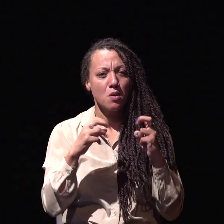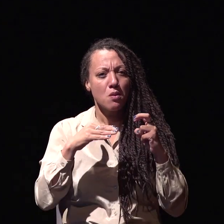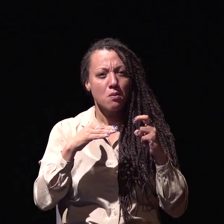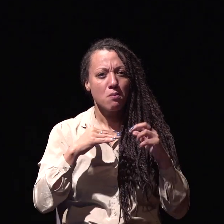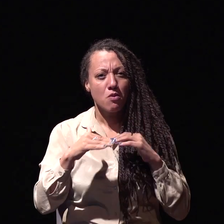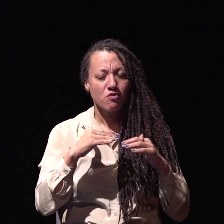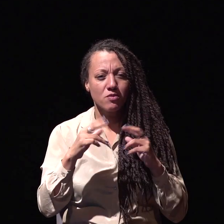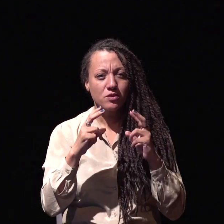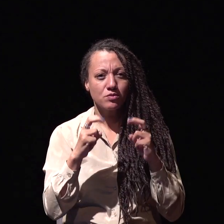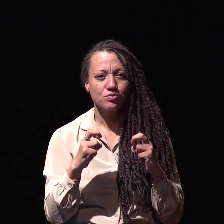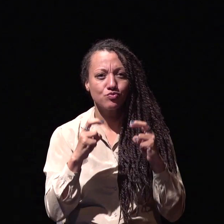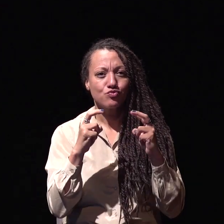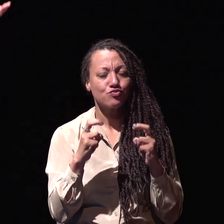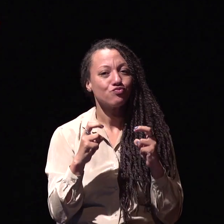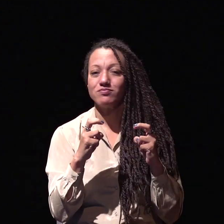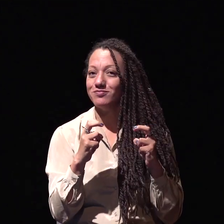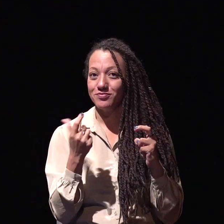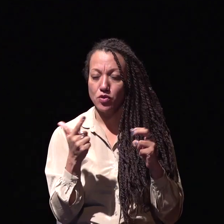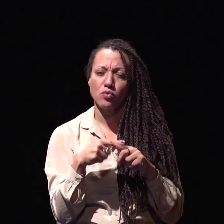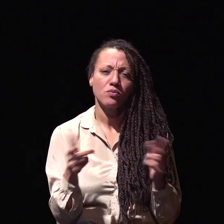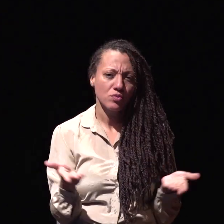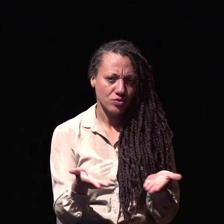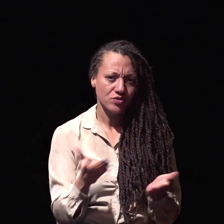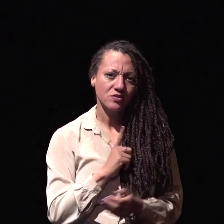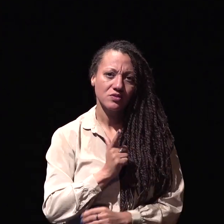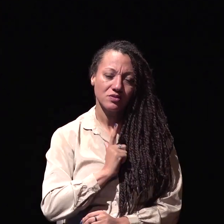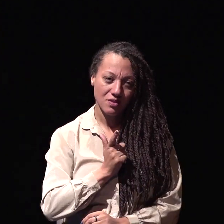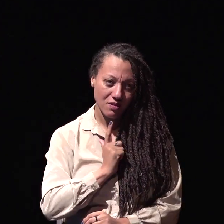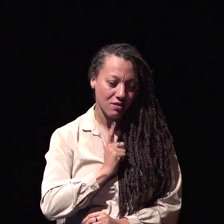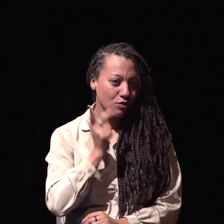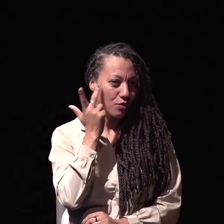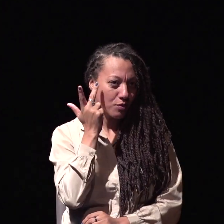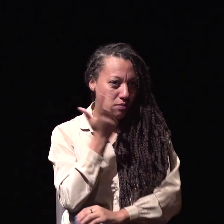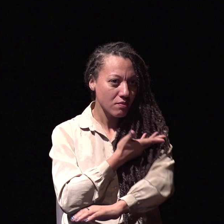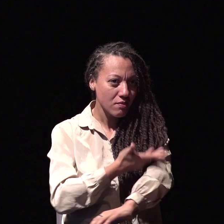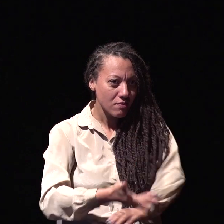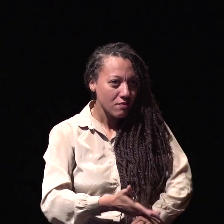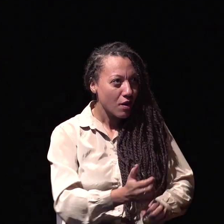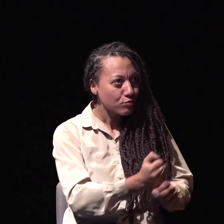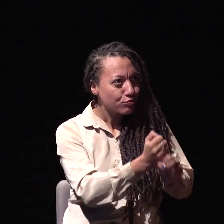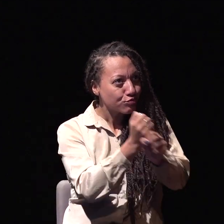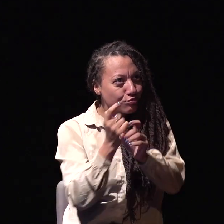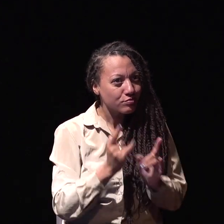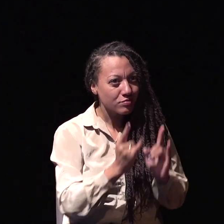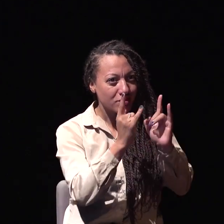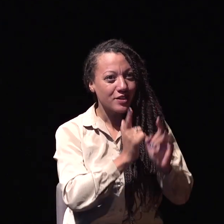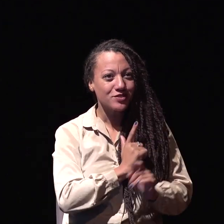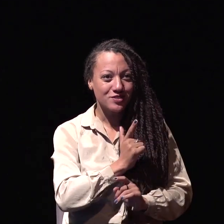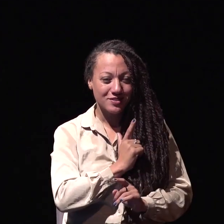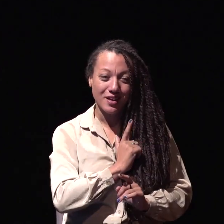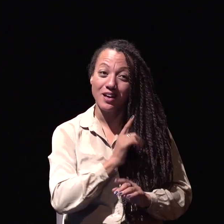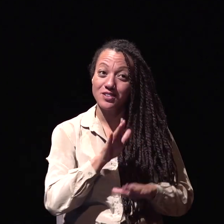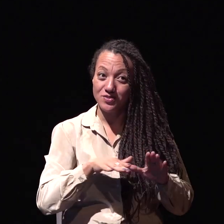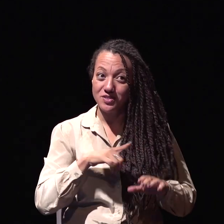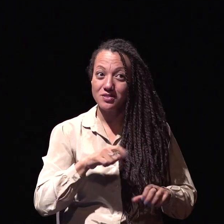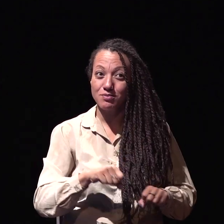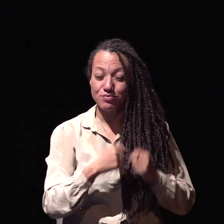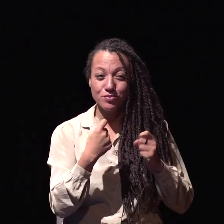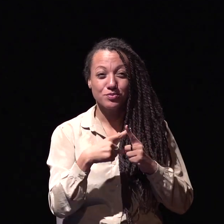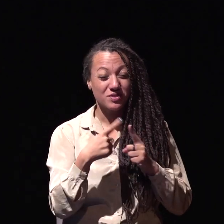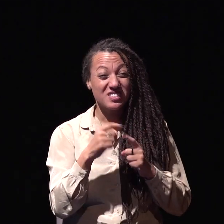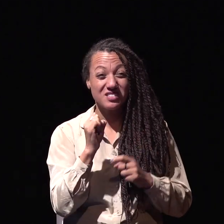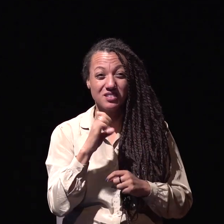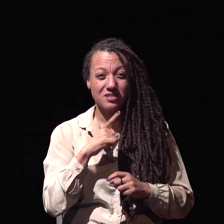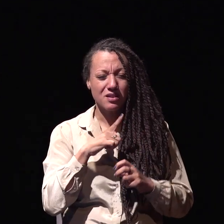feito... hoje em dia é absolutamente comum, né, mas história de pontes que arrebentaram porque entraram numa frequência